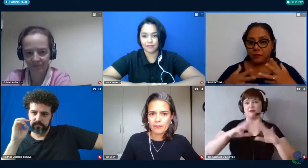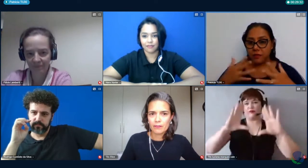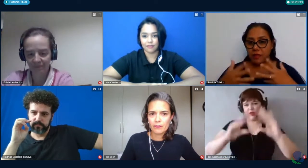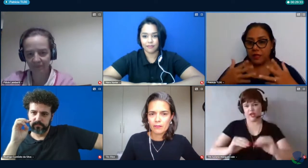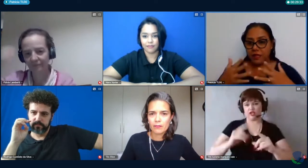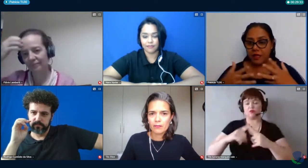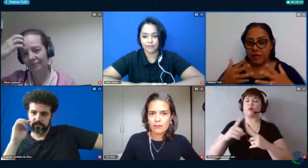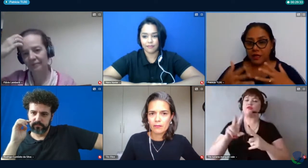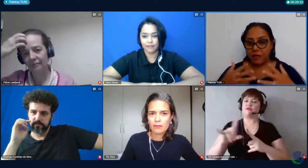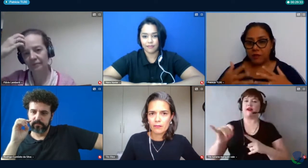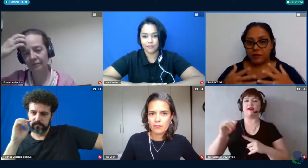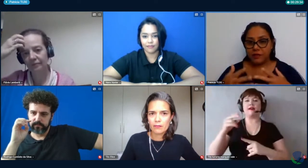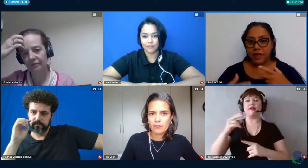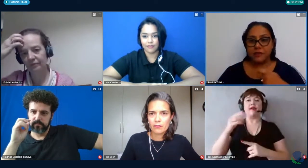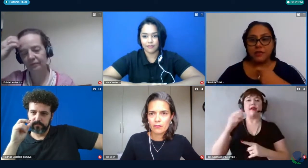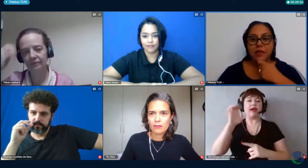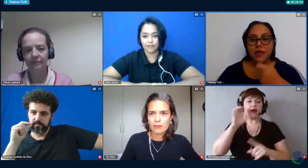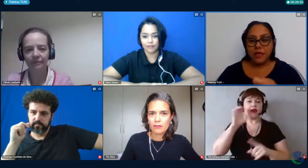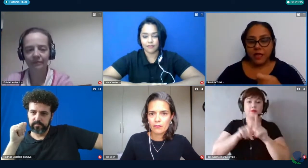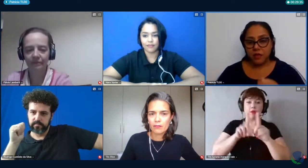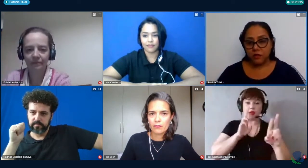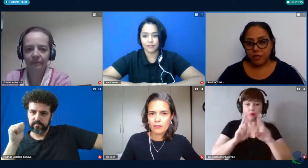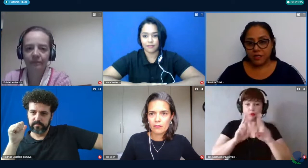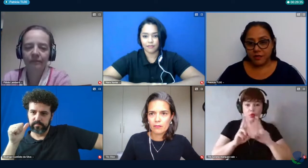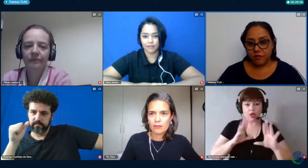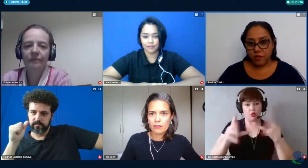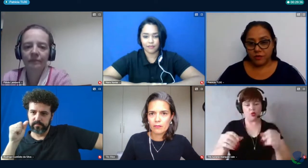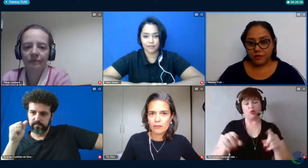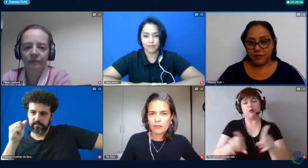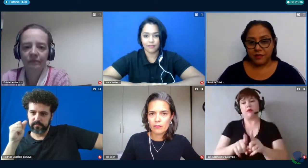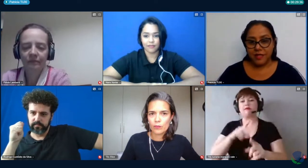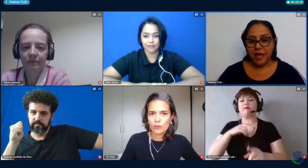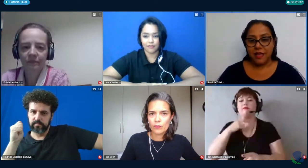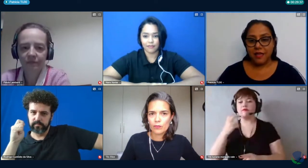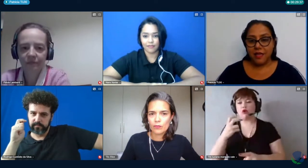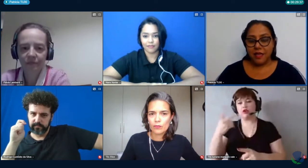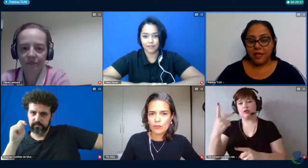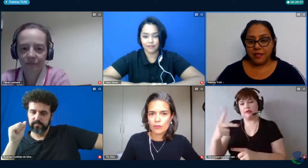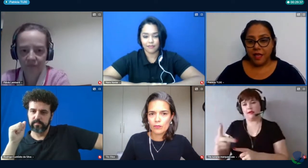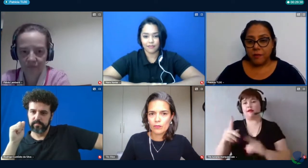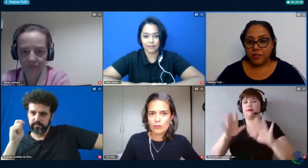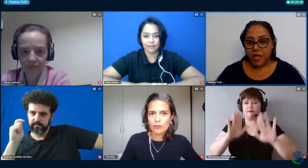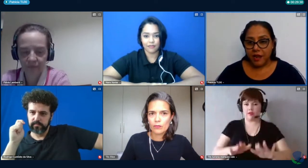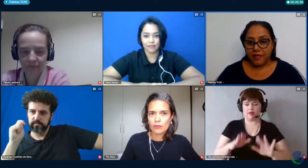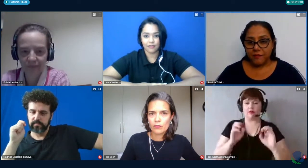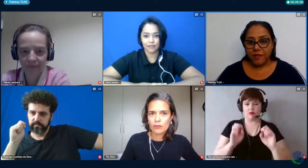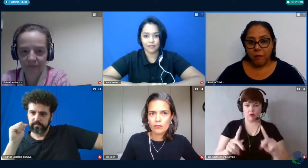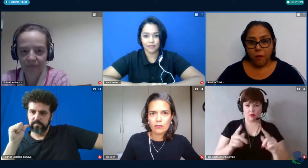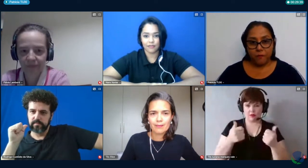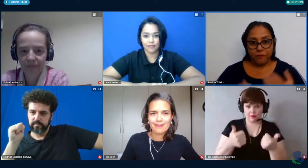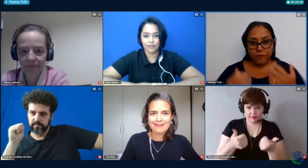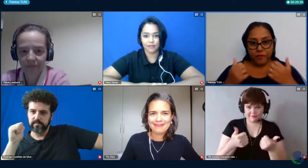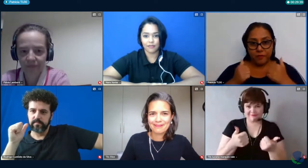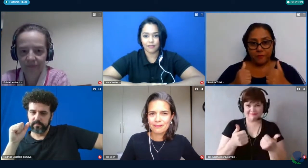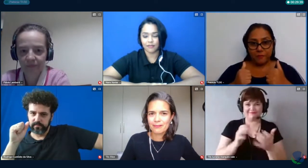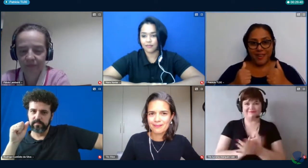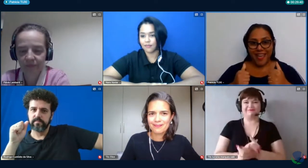irá responder em língua de sinais, e aí utiliza a voz da intérprete Ellen, tá